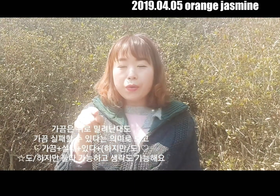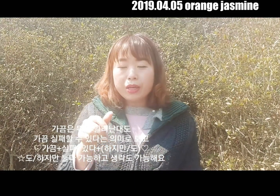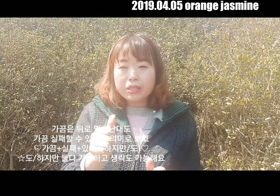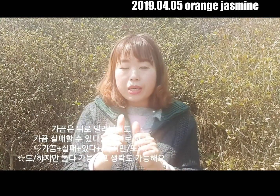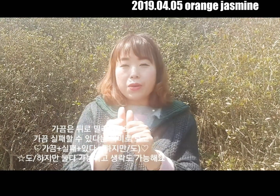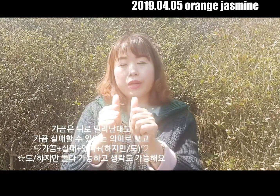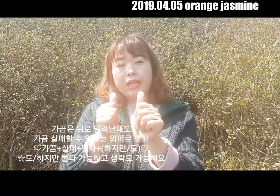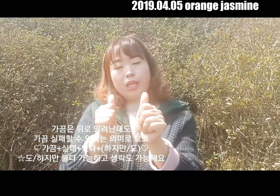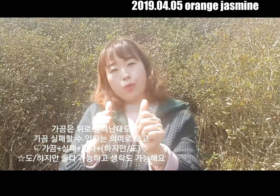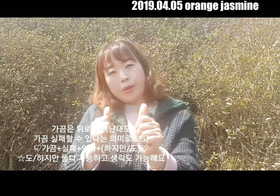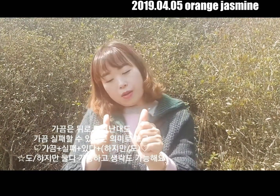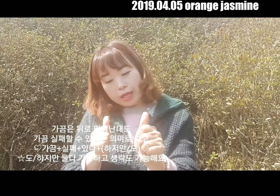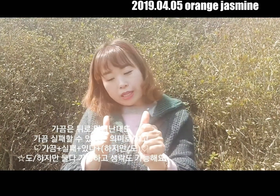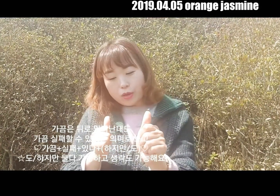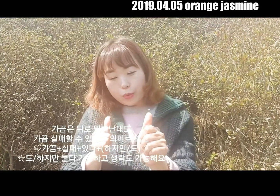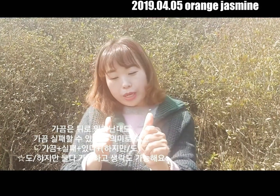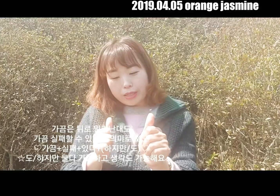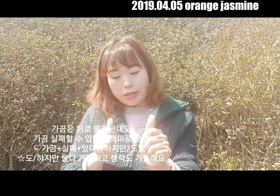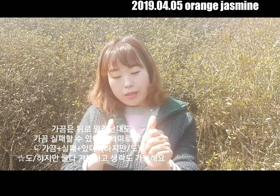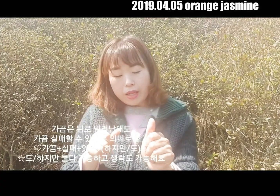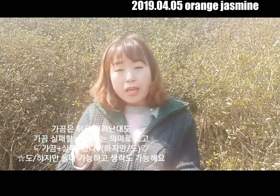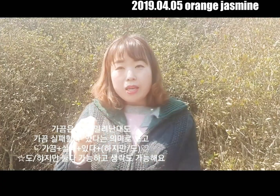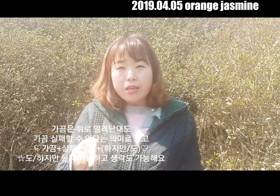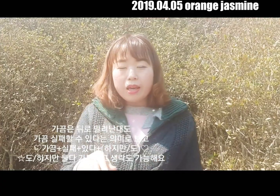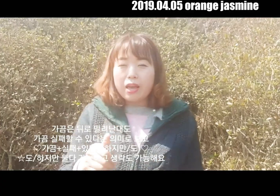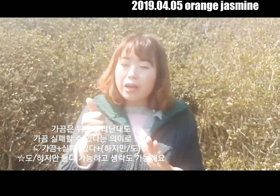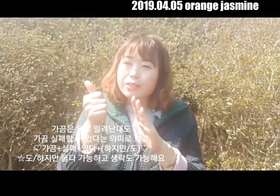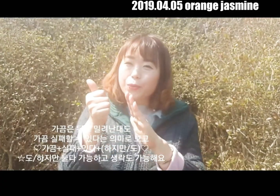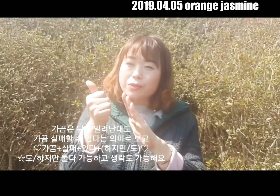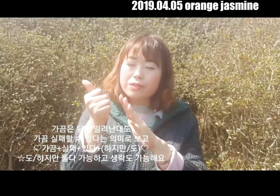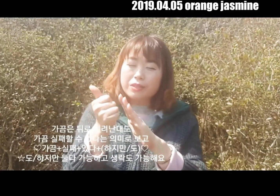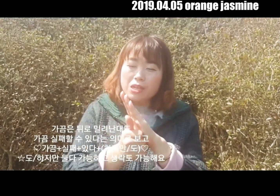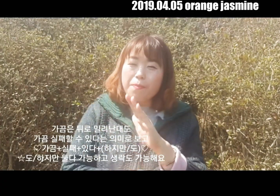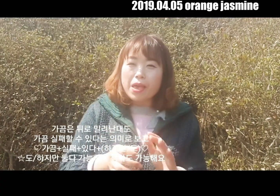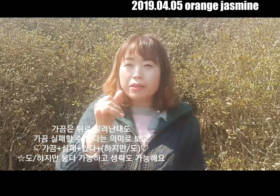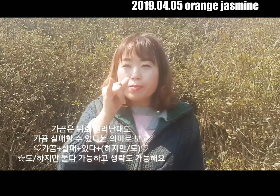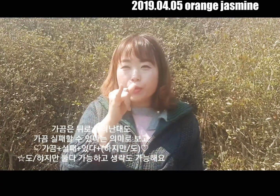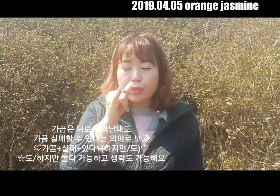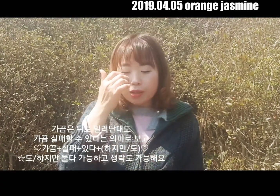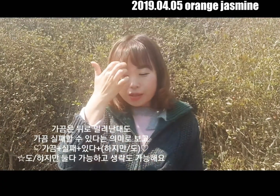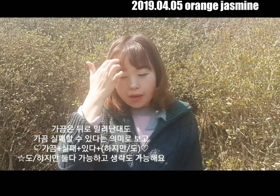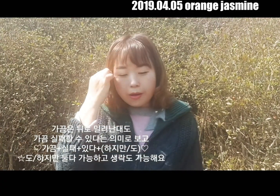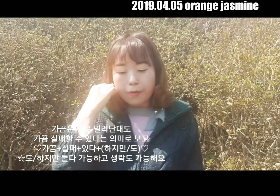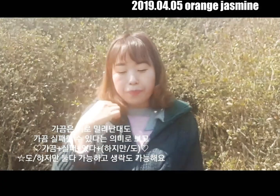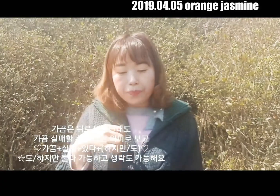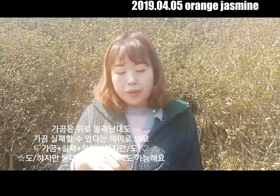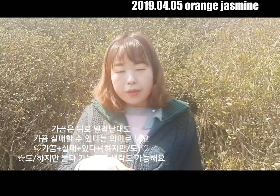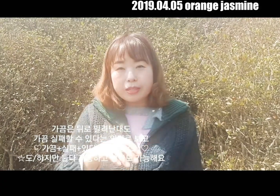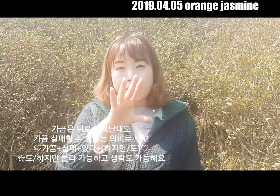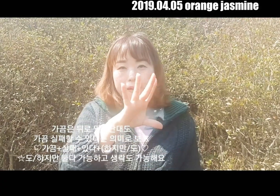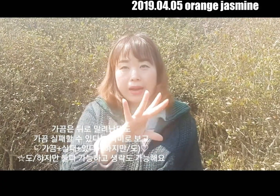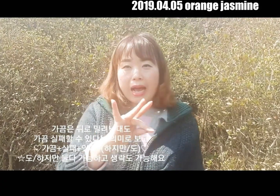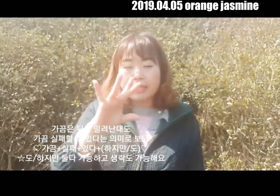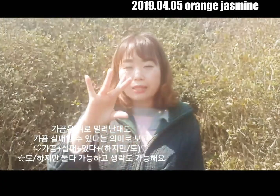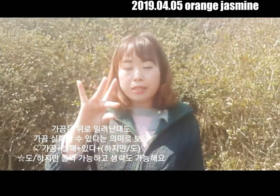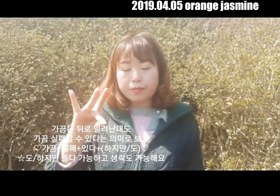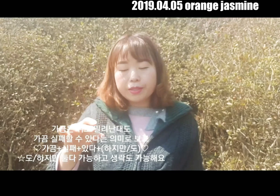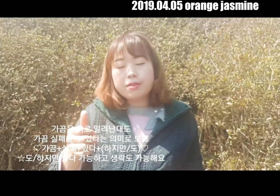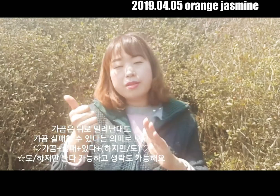내가 여기에서 이렇게 뒤로 밀려나는 것보다는 이게 약간 저는 실패 의미도 있어서, 그래서